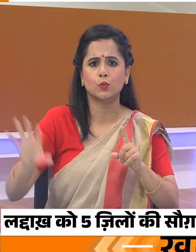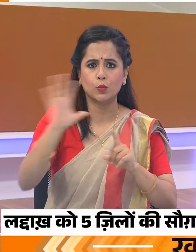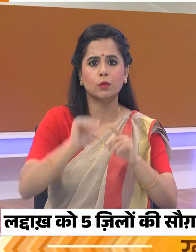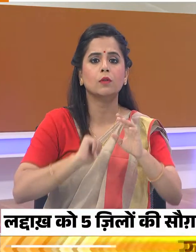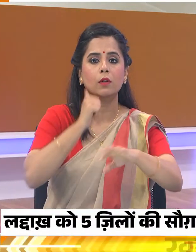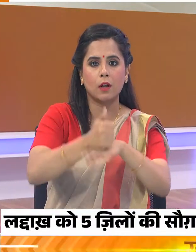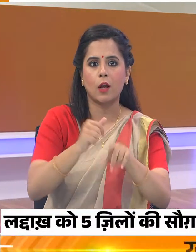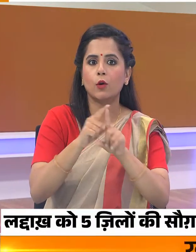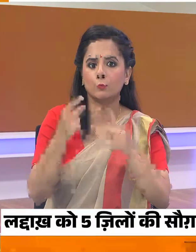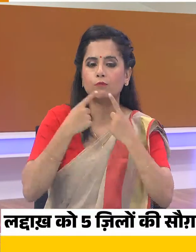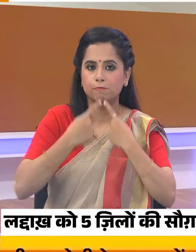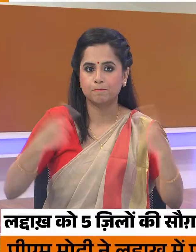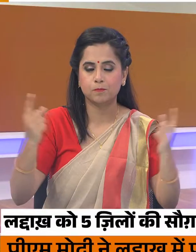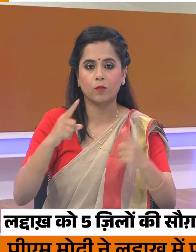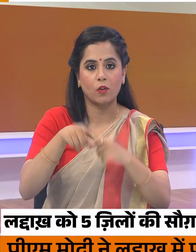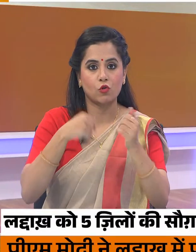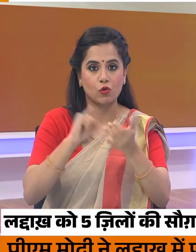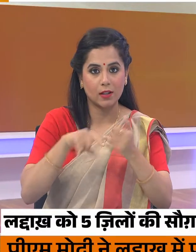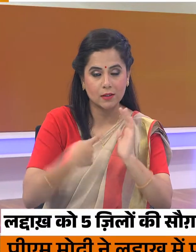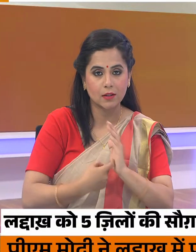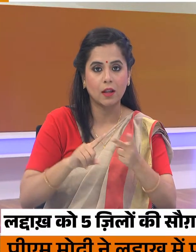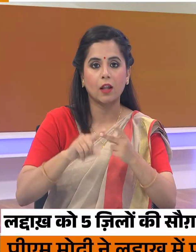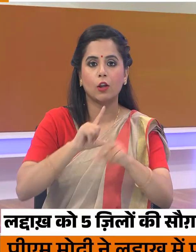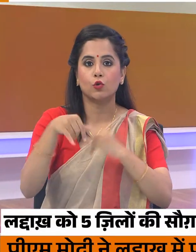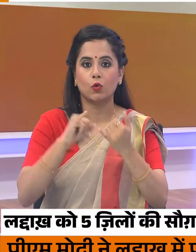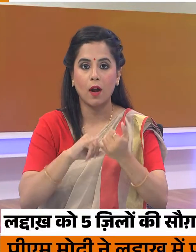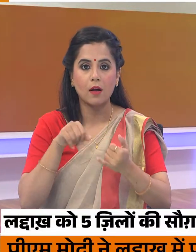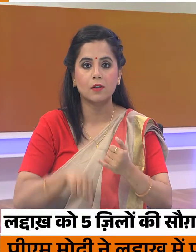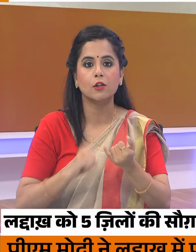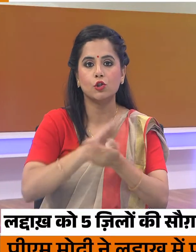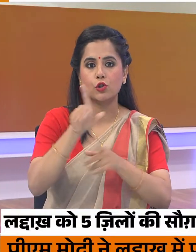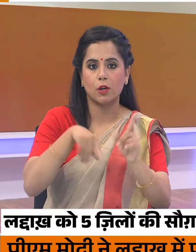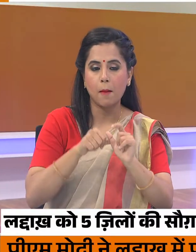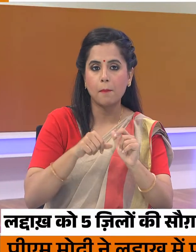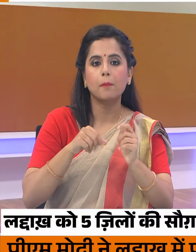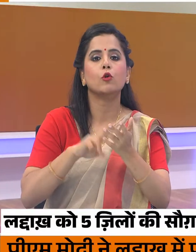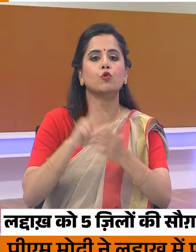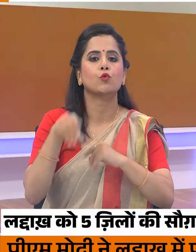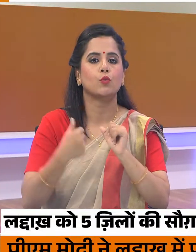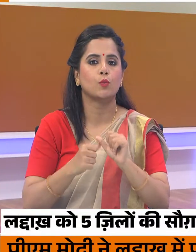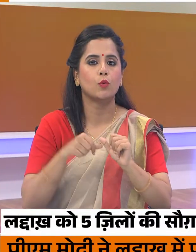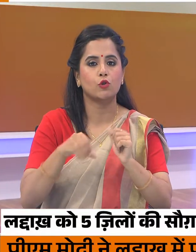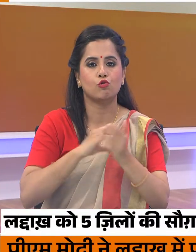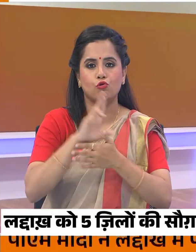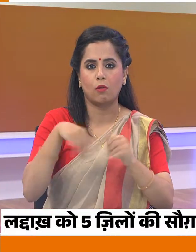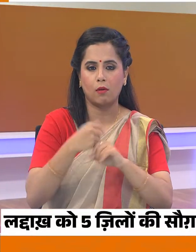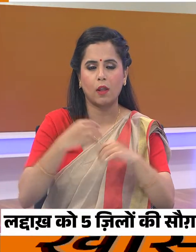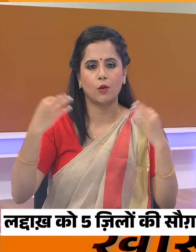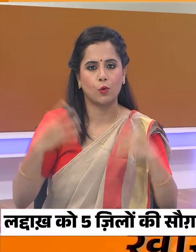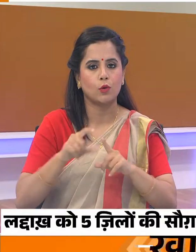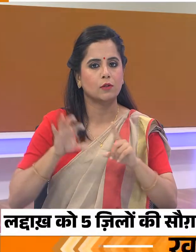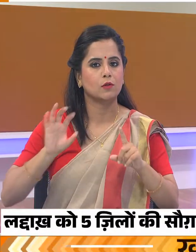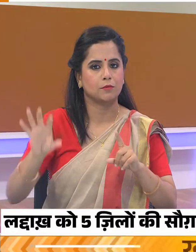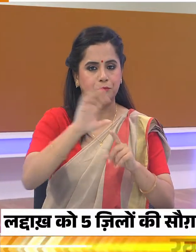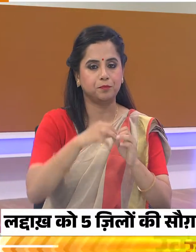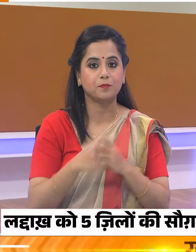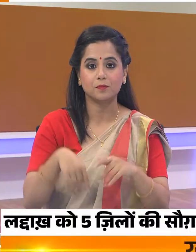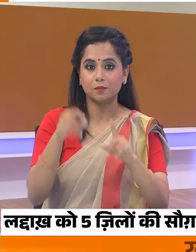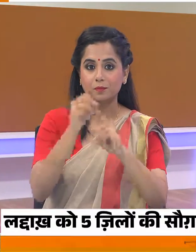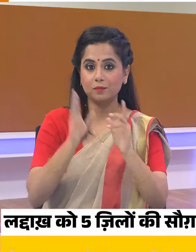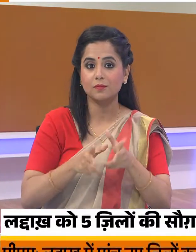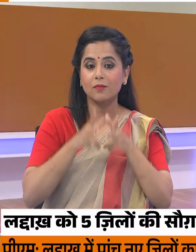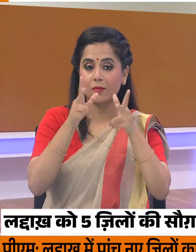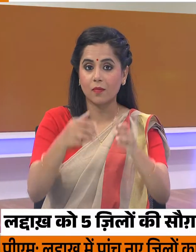स्थापना की घोषणा। जंस्कर, द्रास, शाम, नुब्रा और चंगथांग होंगे नए जिले। प्रधानमंत्री ने